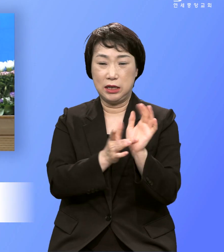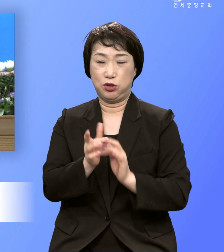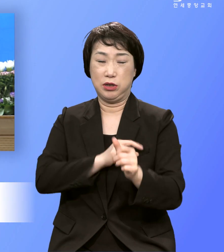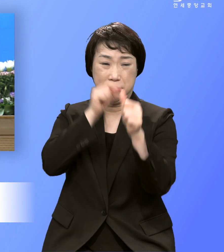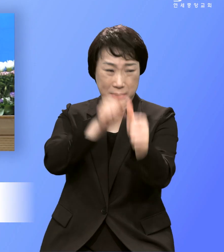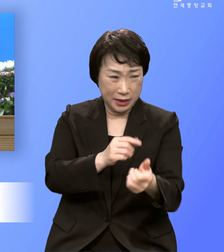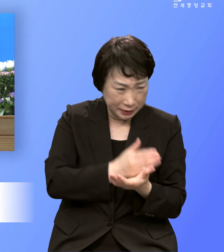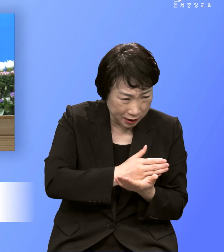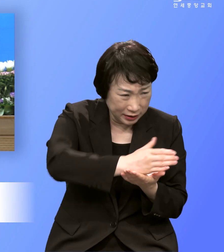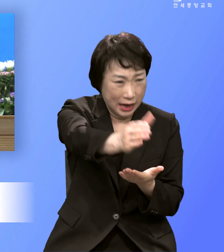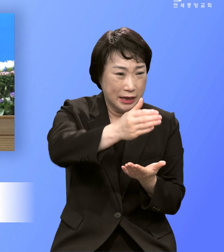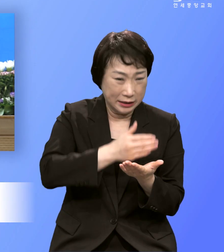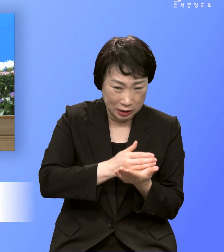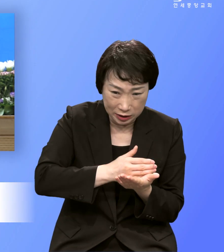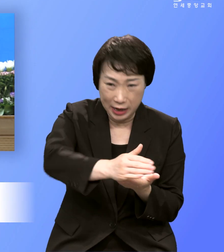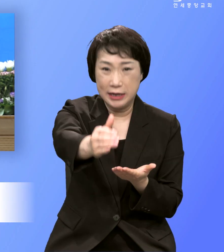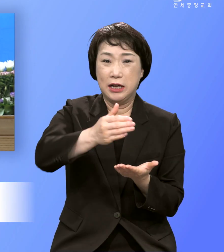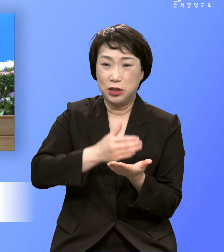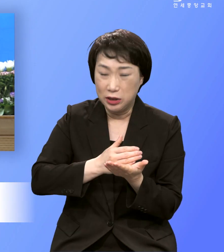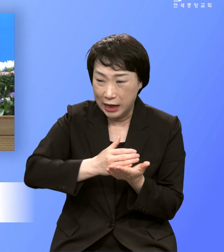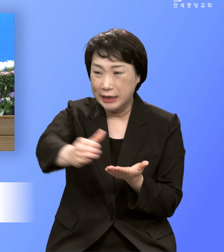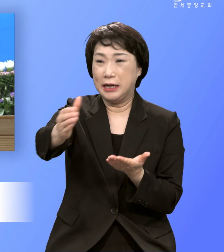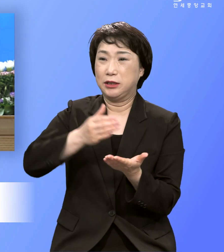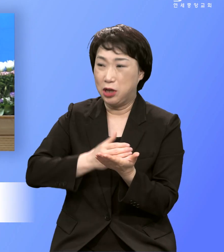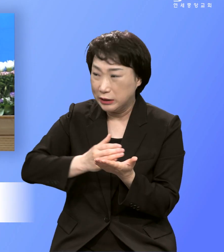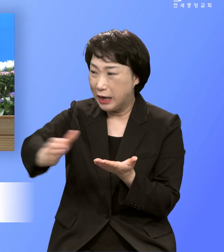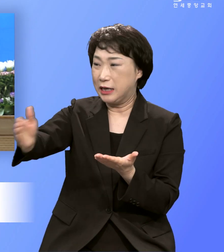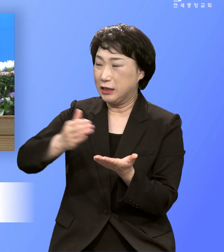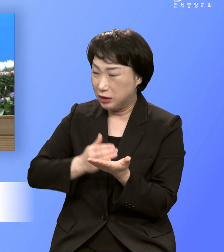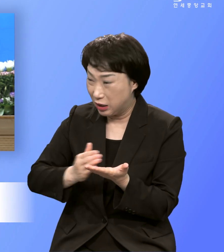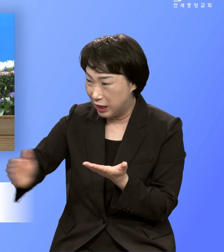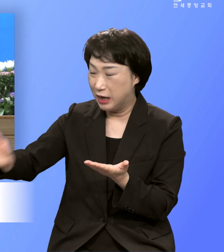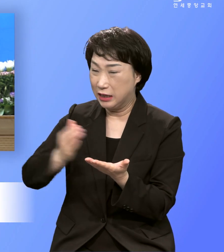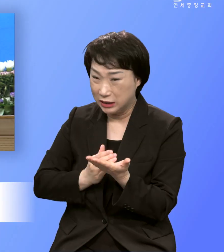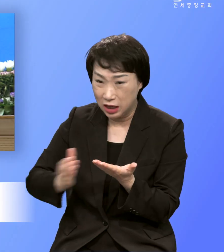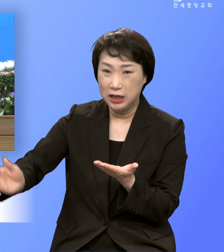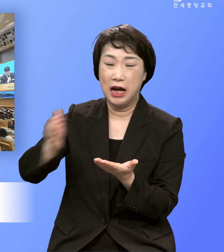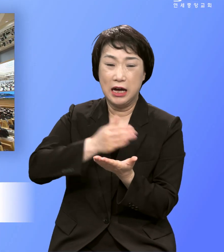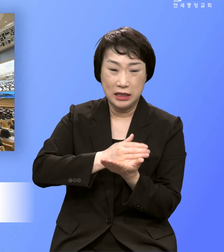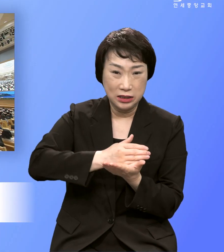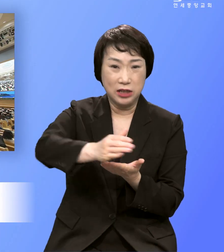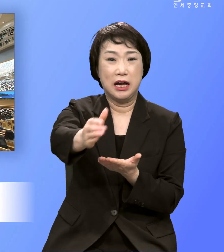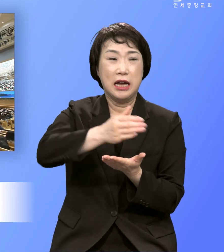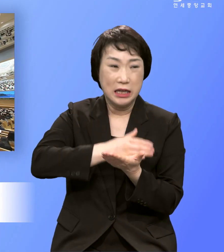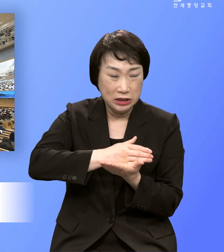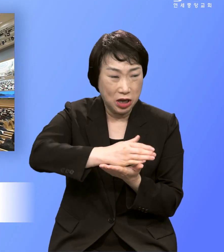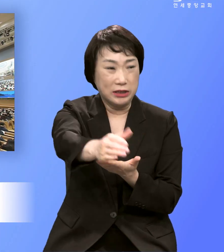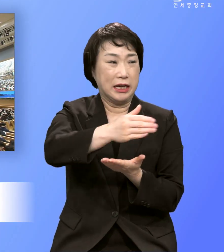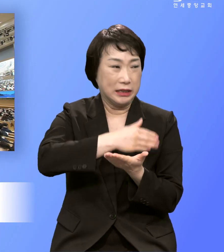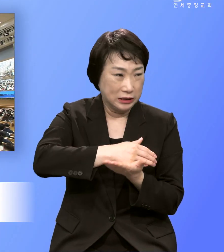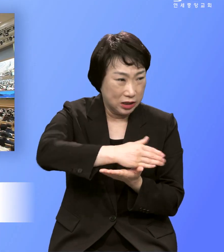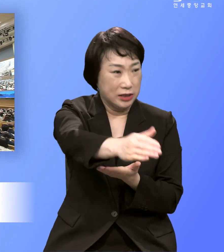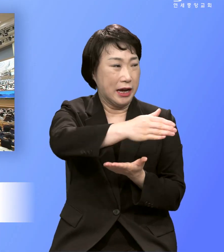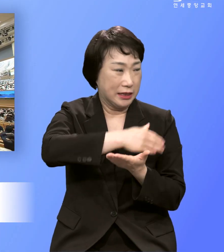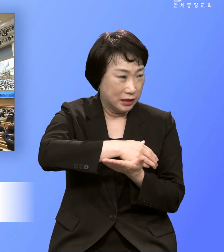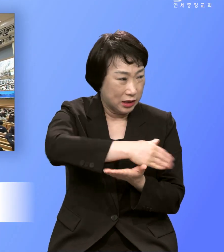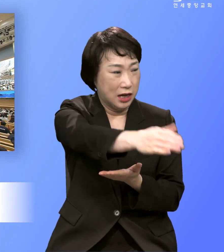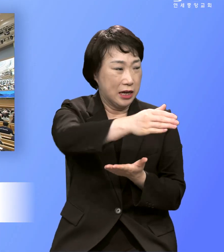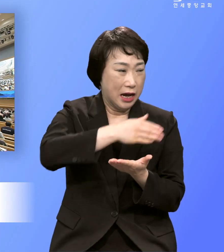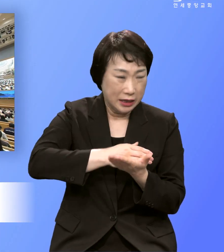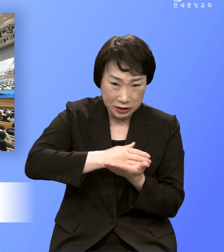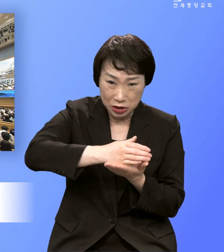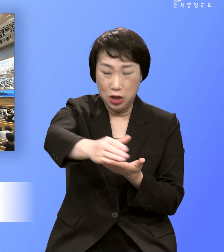이름으로 떠나가, 떠나가, 떠나가, 떠나가, 떠나가, 떠나가, 떠나가, 떠나가,